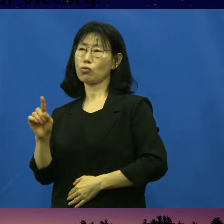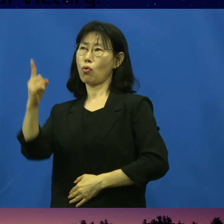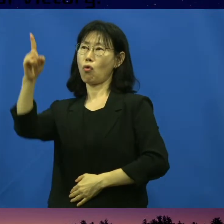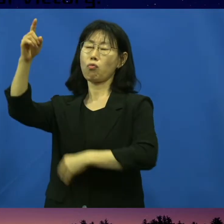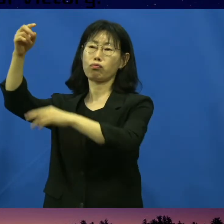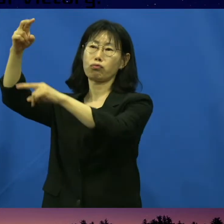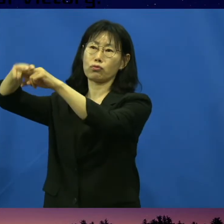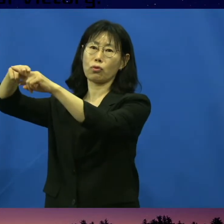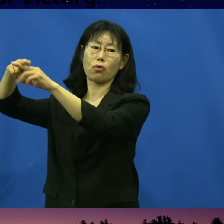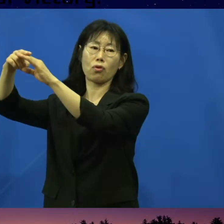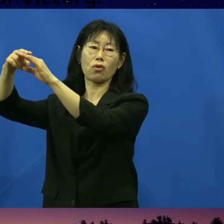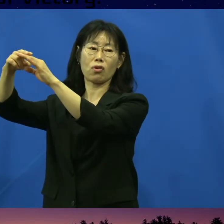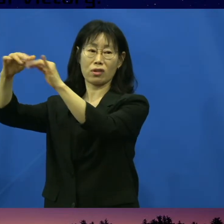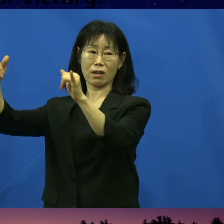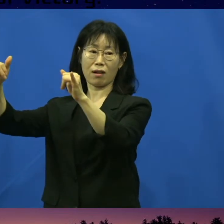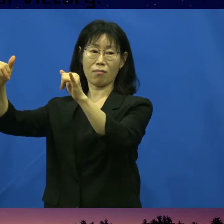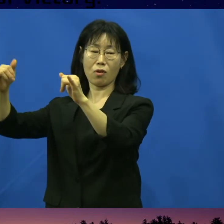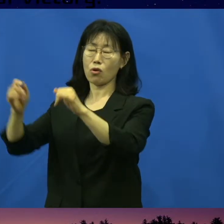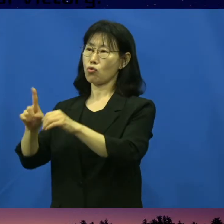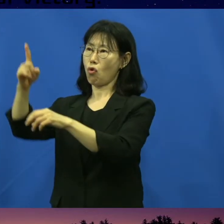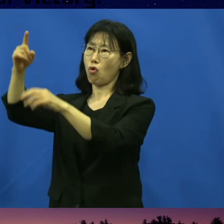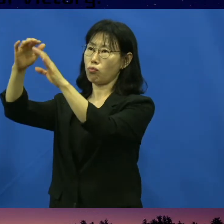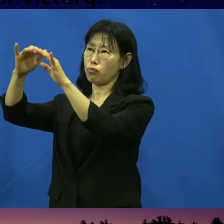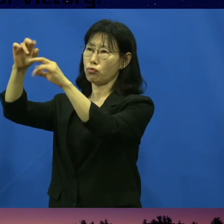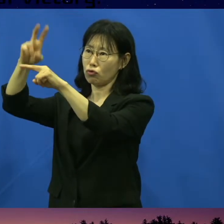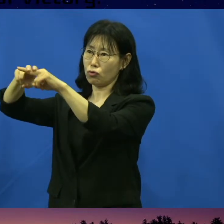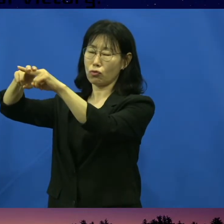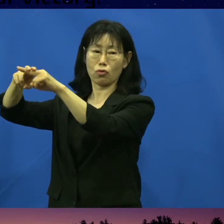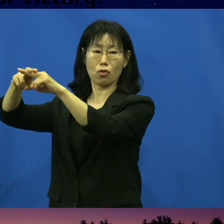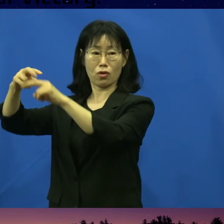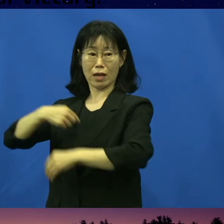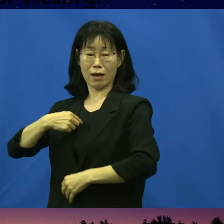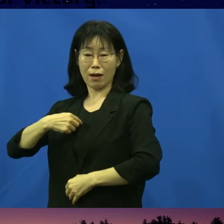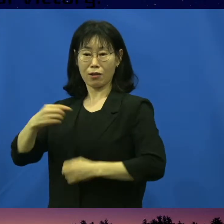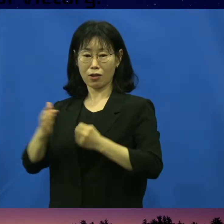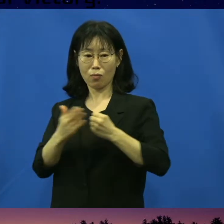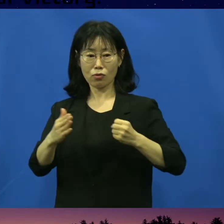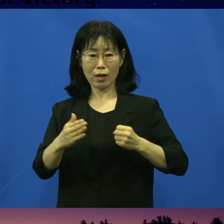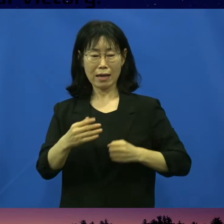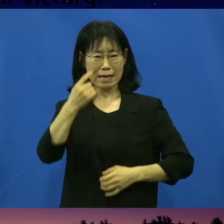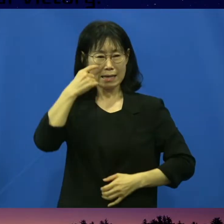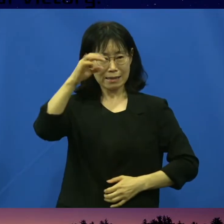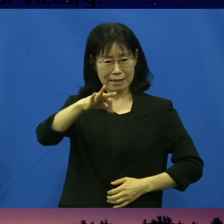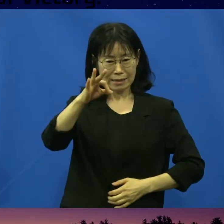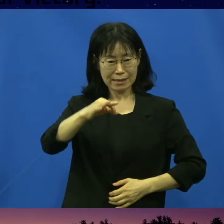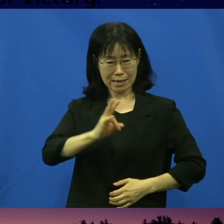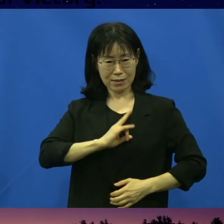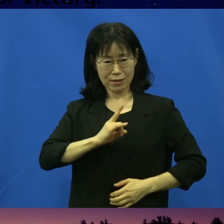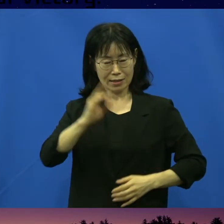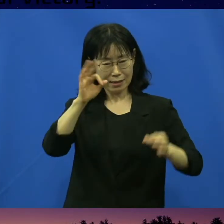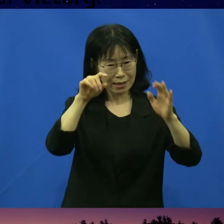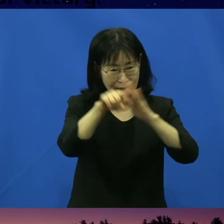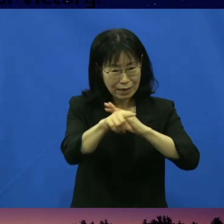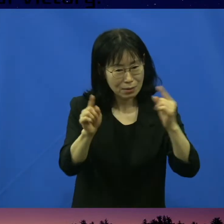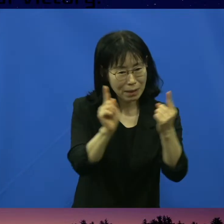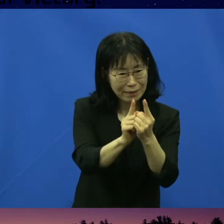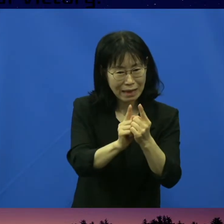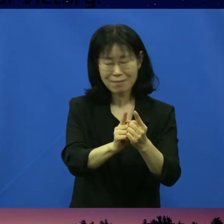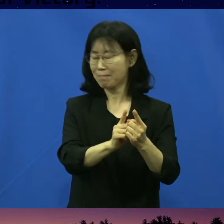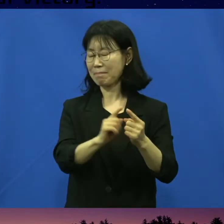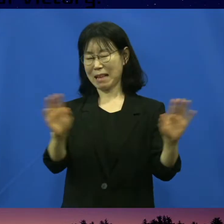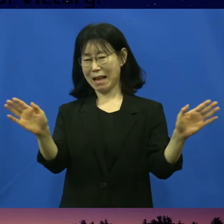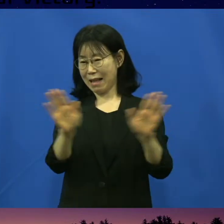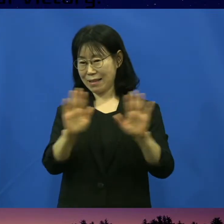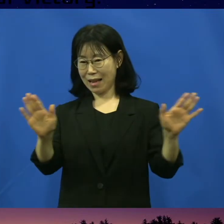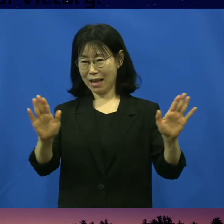그리고 당연히 자기 정도의 신분에 걸맞는 의전을 하라는 거죠. 그러니까 자기 정도면